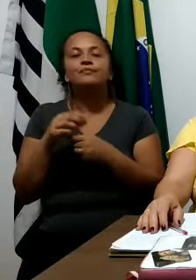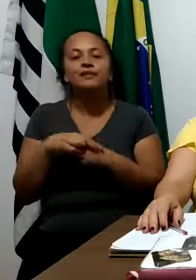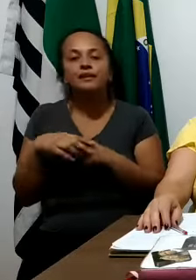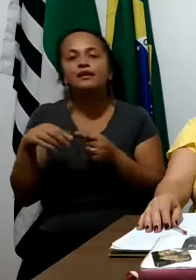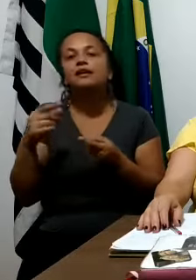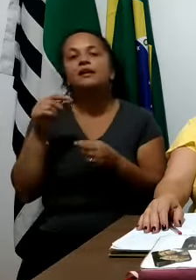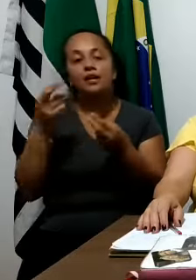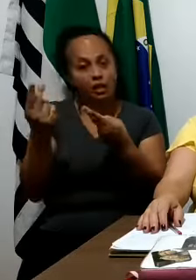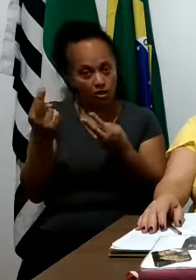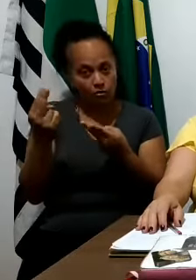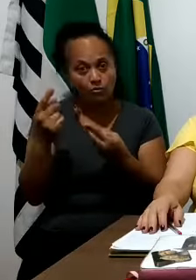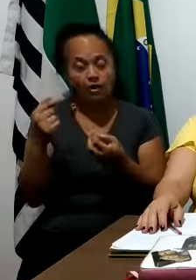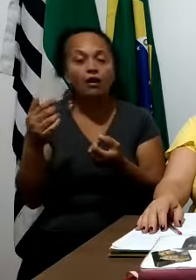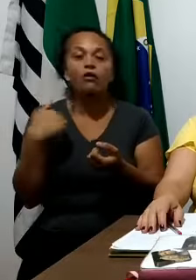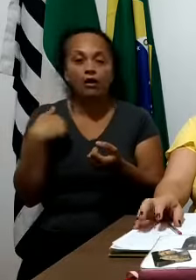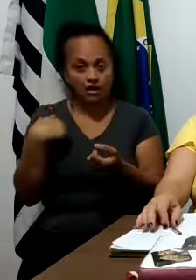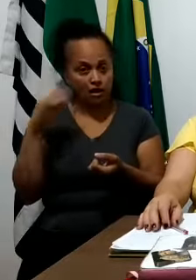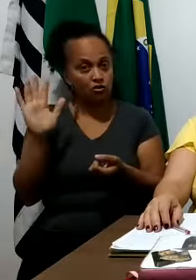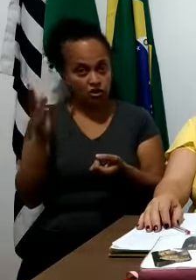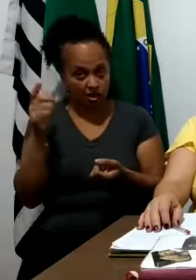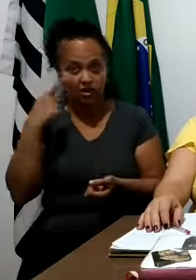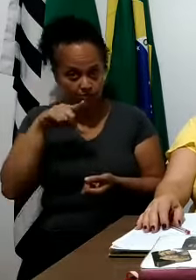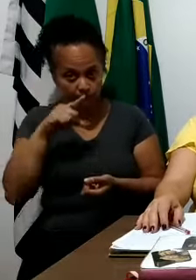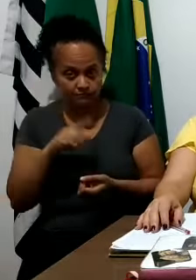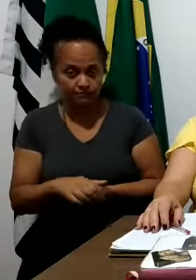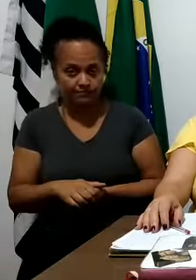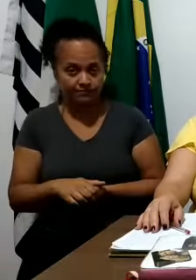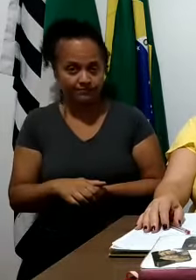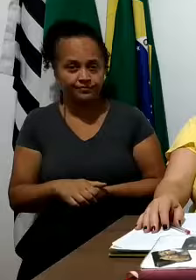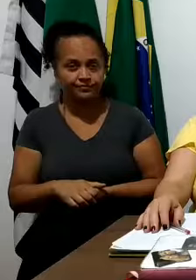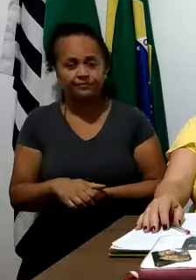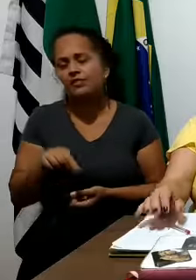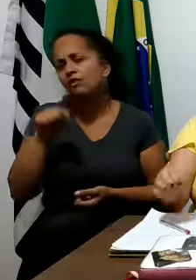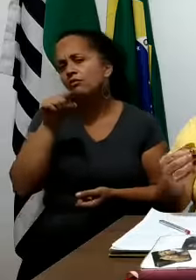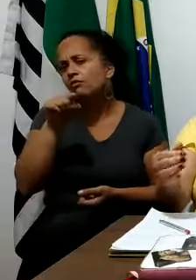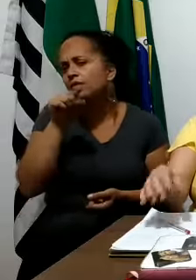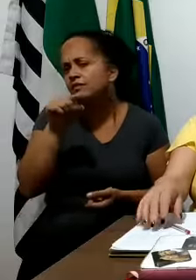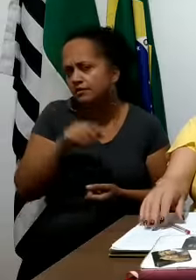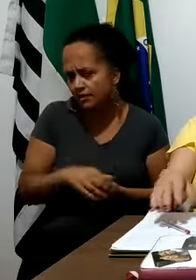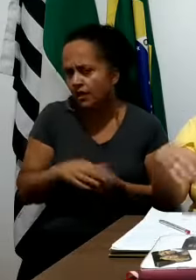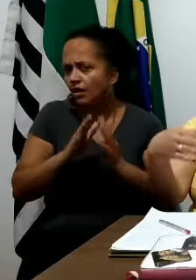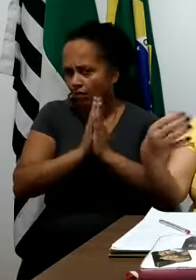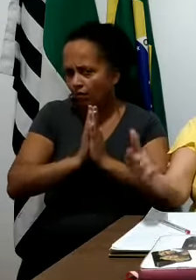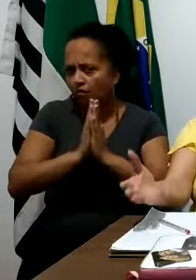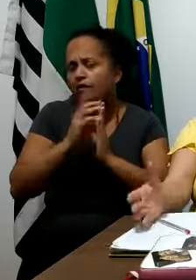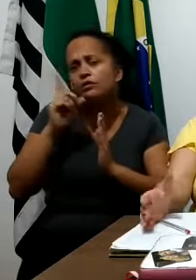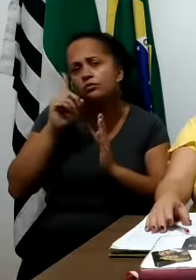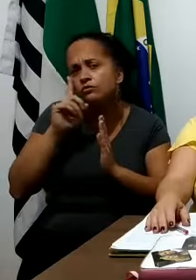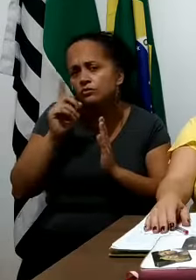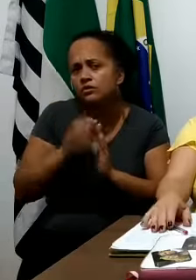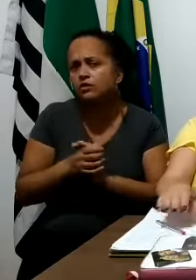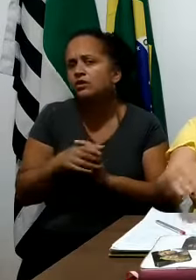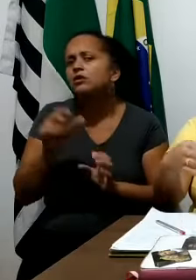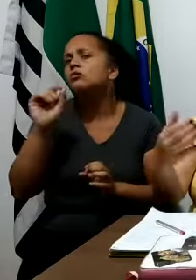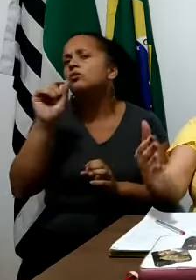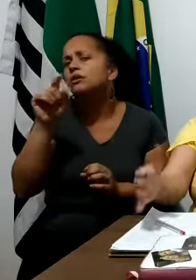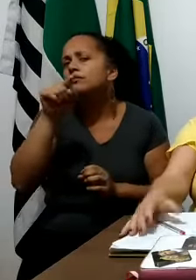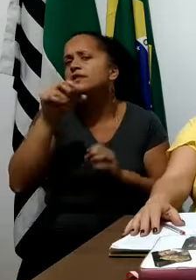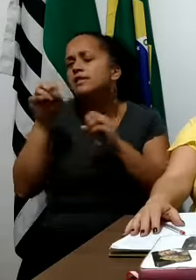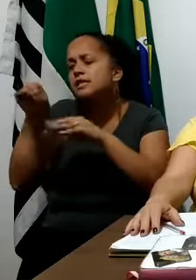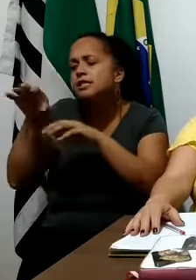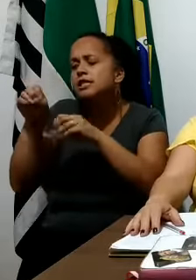vai conseguir, né? Então, esse devocional, o que você está recebendo, né? O que você está passando para os seus filhos, para a